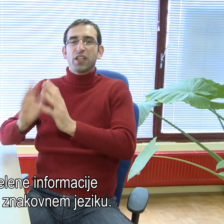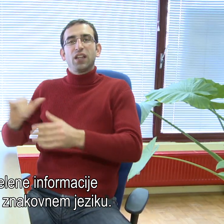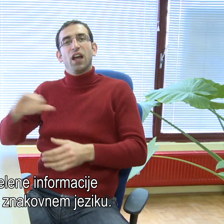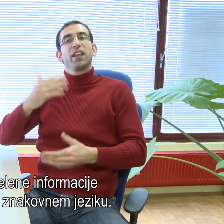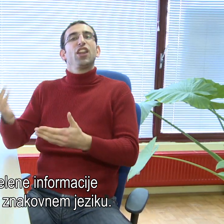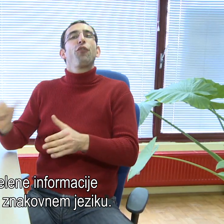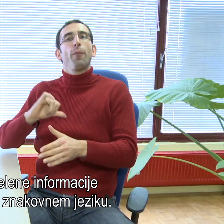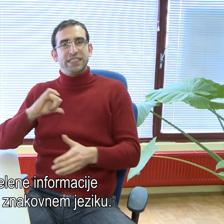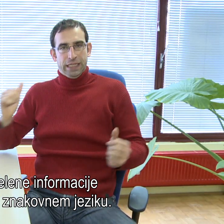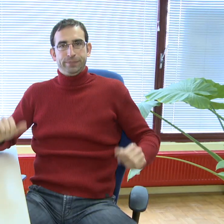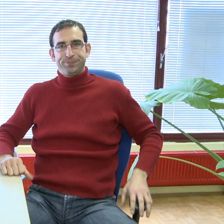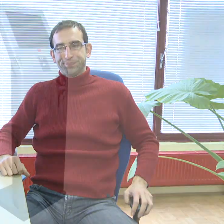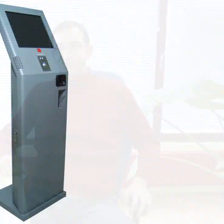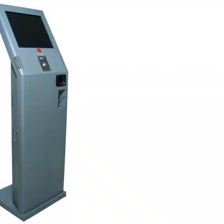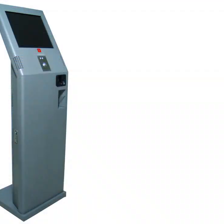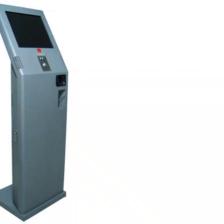ta informacija.